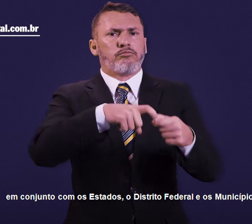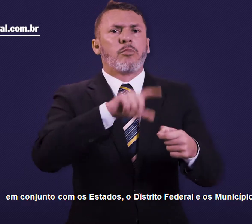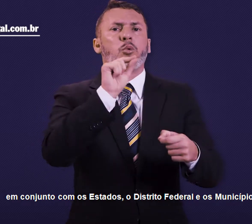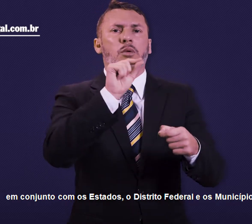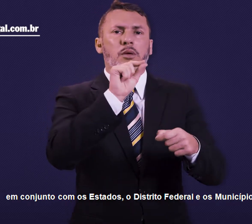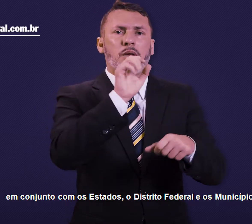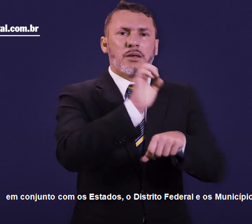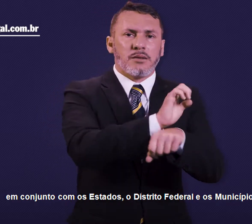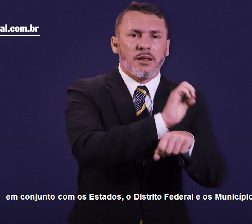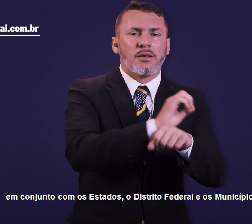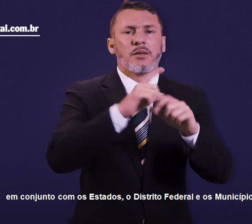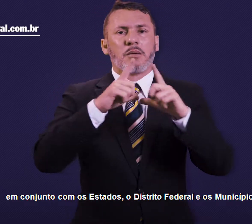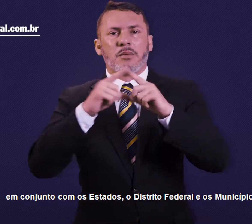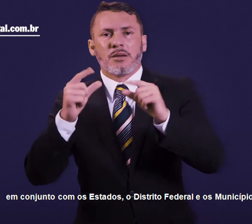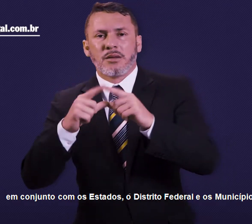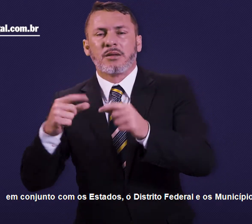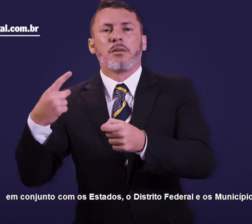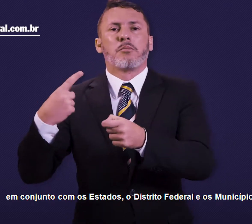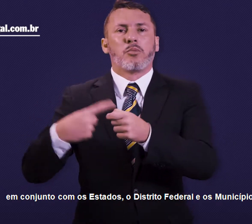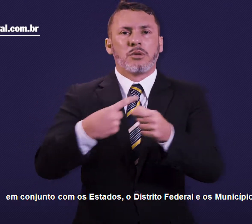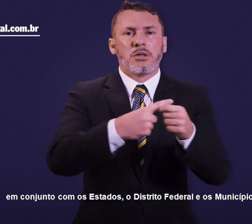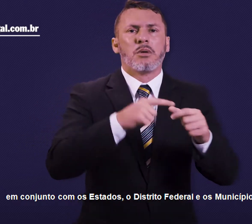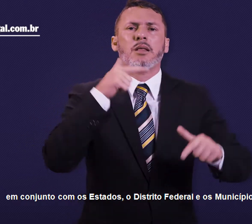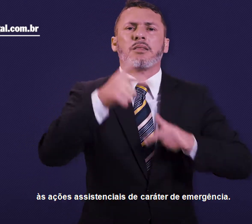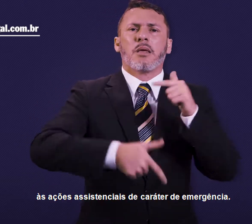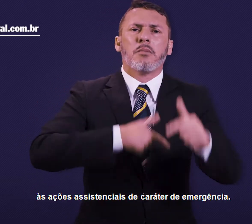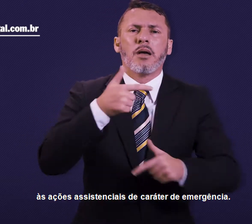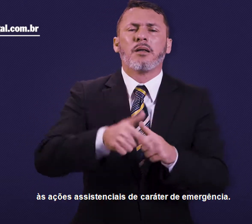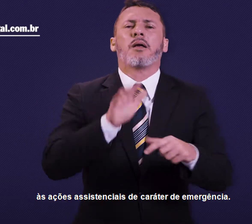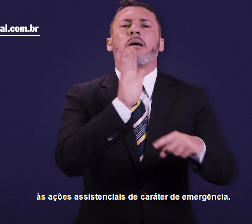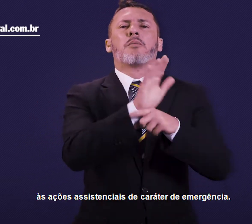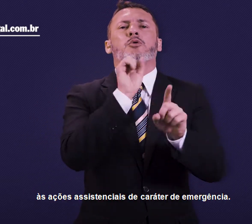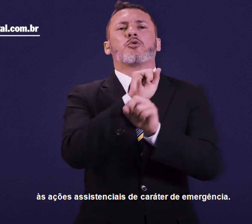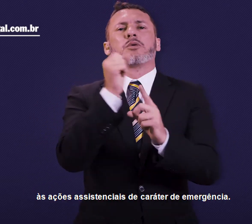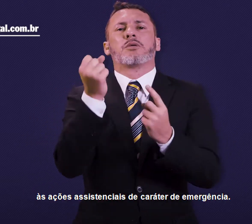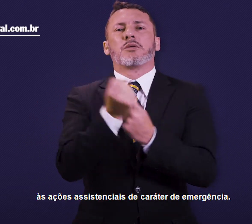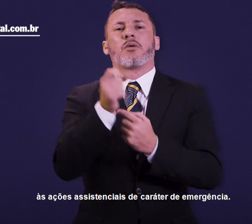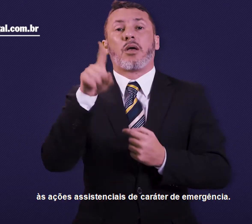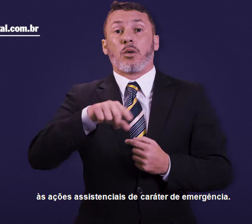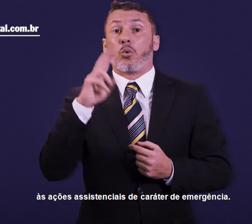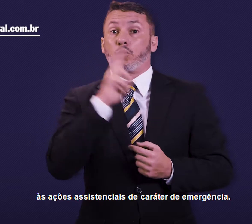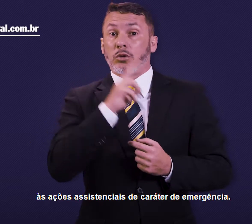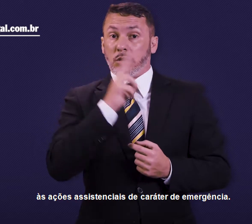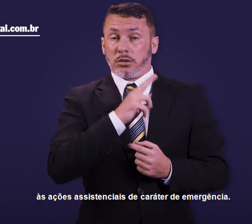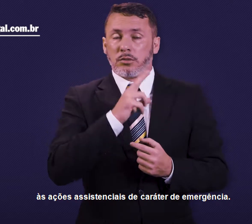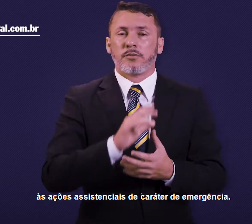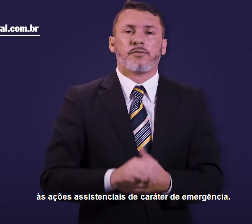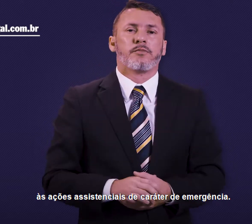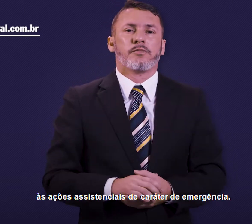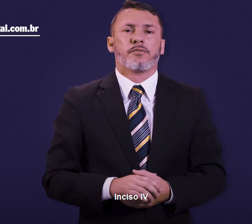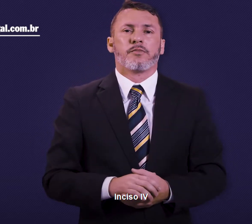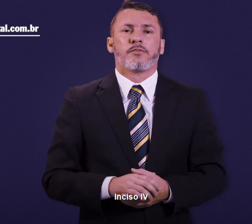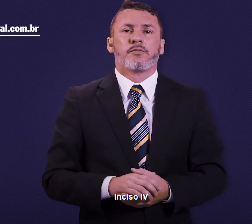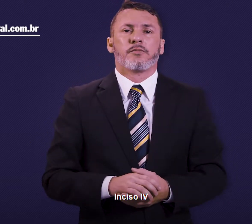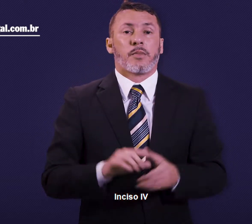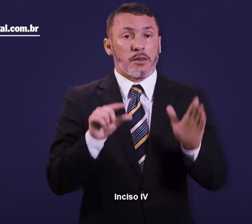os estados, o Distrito Federal e os municípios, às ações assistenciais de caráter de emergência. Inciso